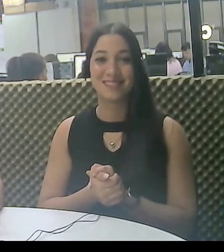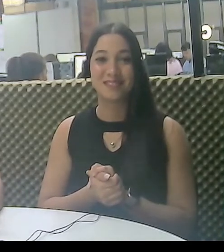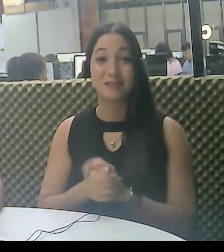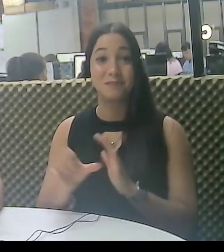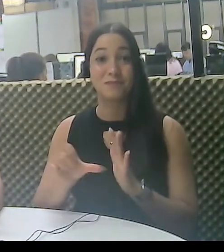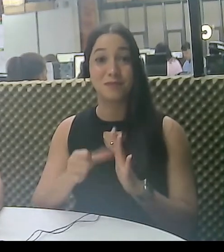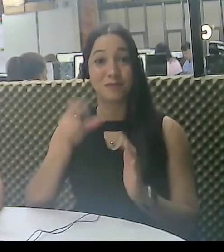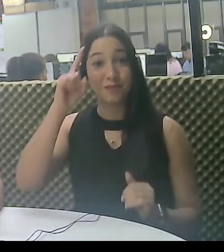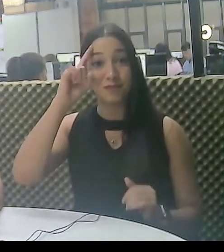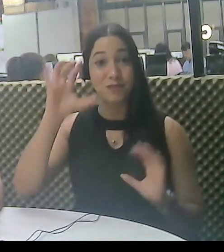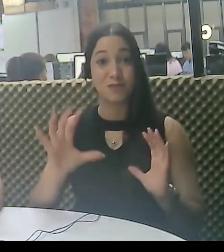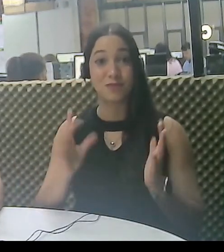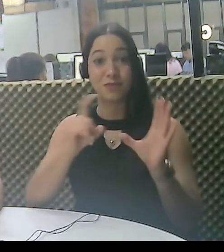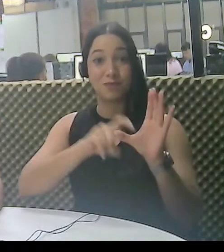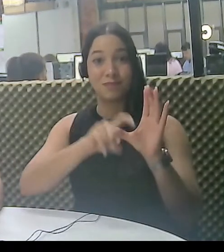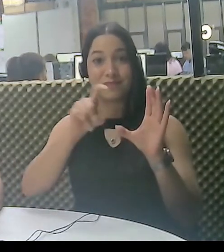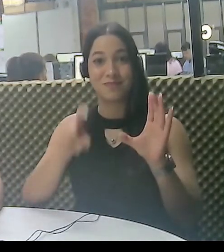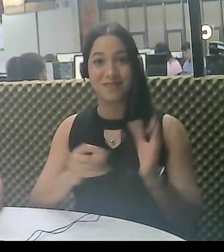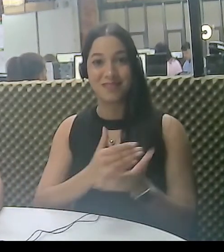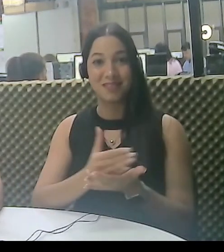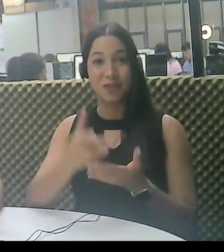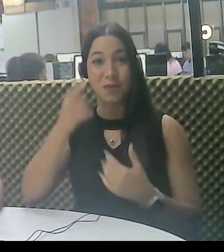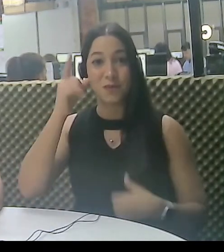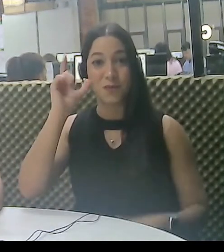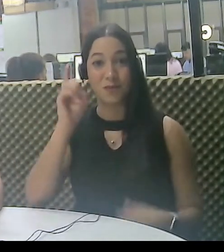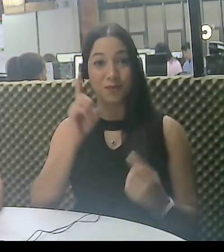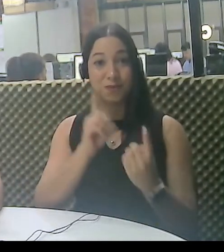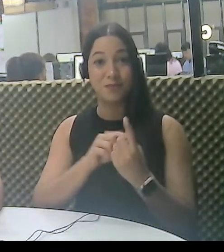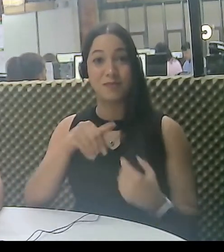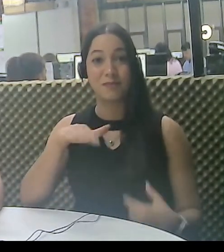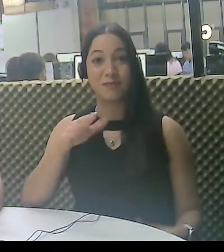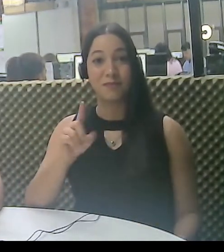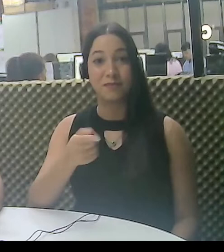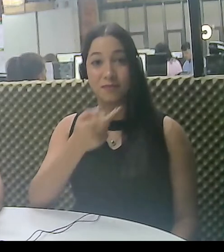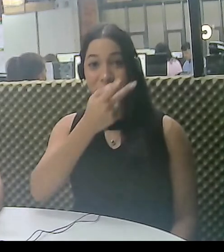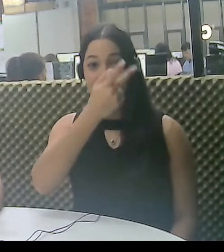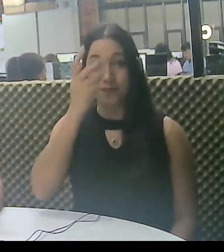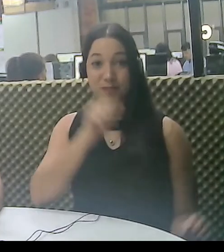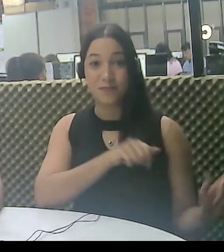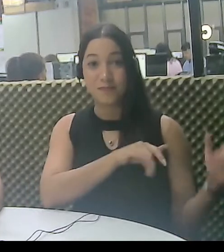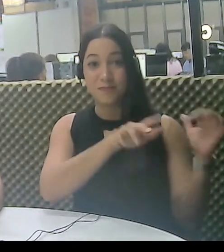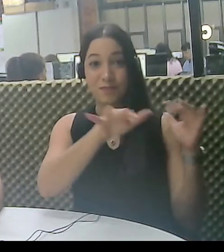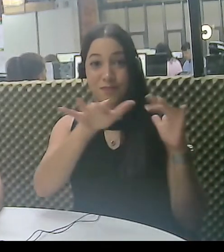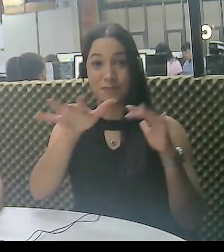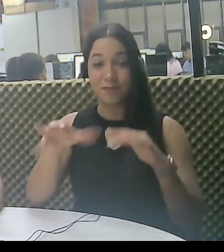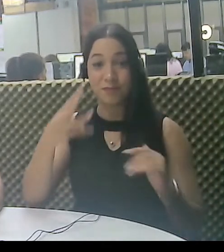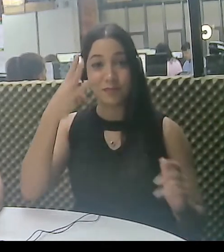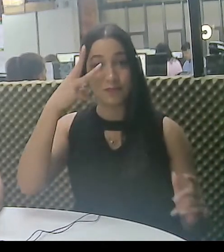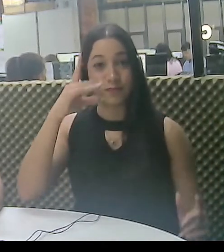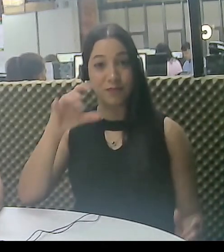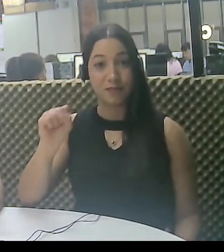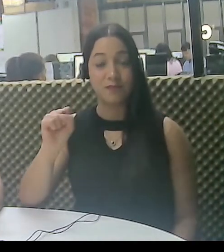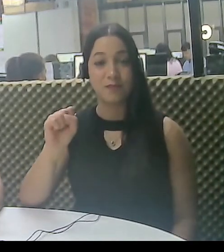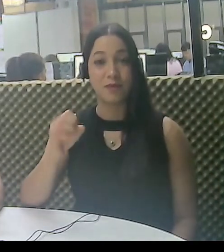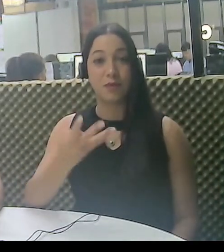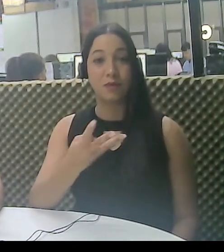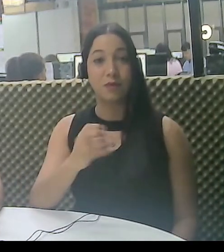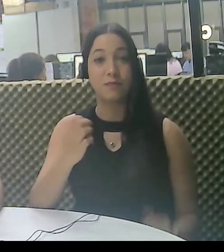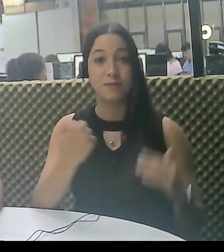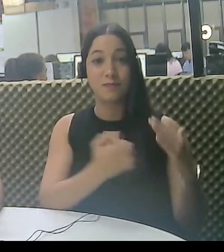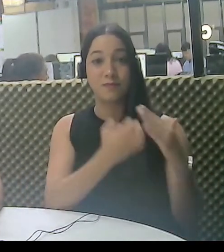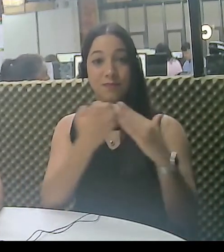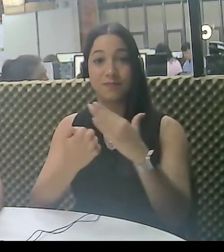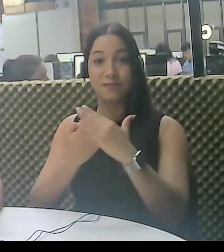Primeiro dia do mutirão Dívida Zero começou ontem e atendeu mais de 1.000 pessoas. Durante os 3 dias, cerca de 40